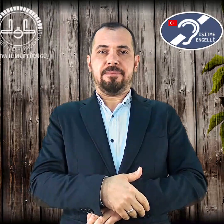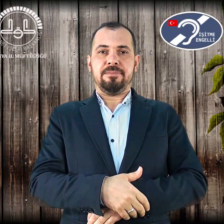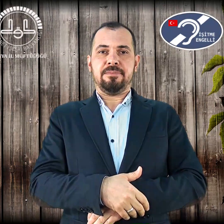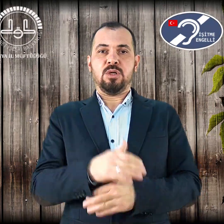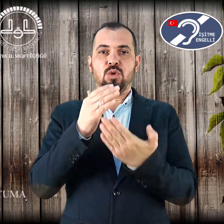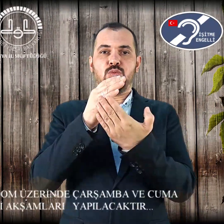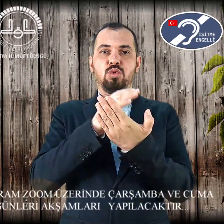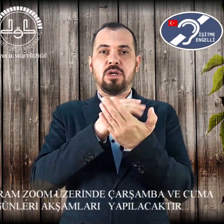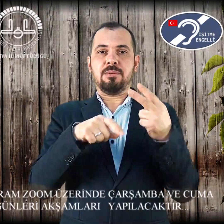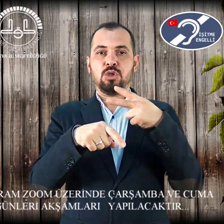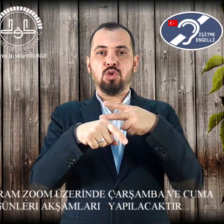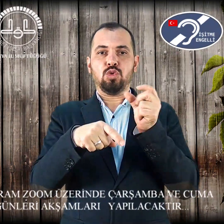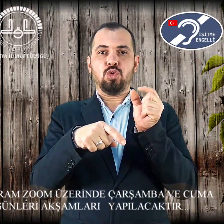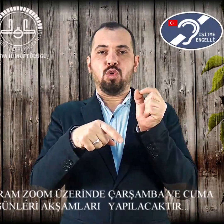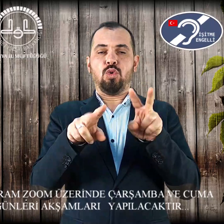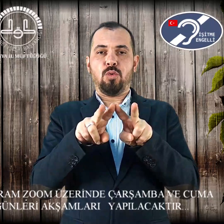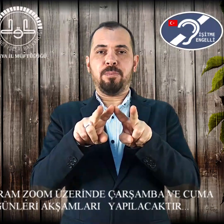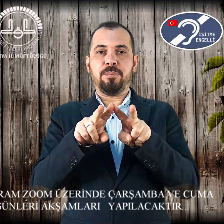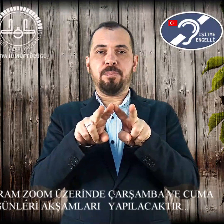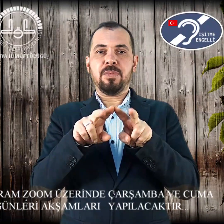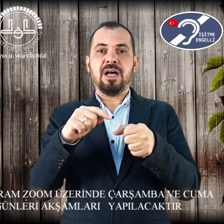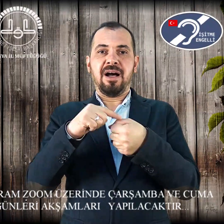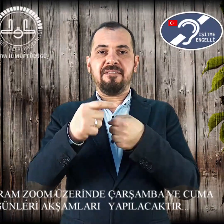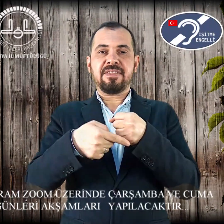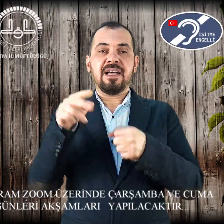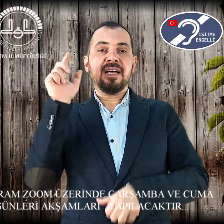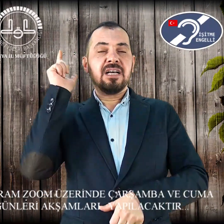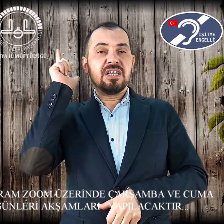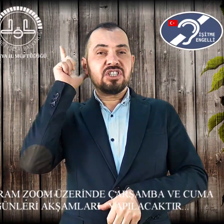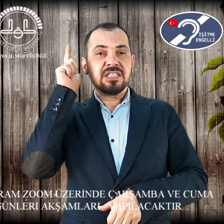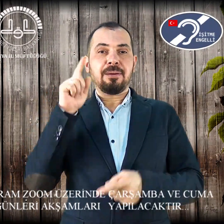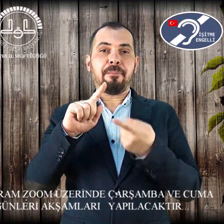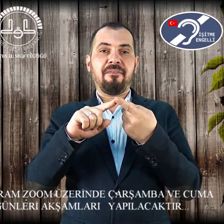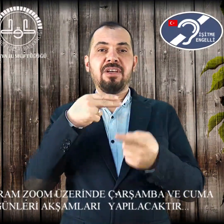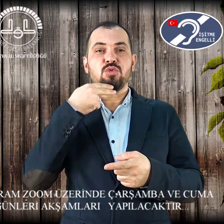Program Zoom'dan çarşamba ve cuma günleri akşamları yapılacaktır.